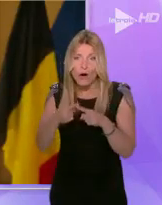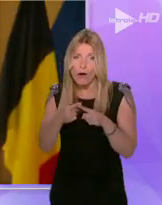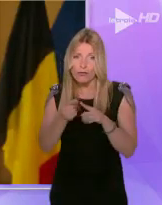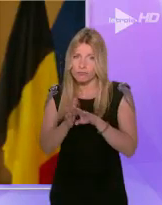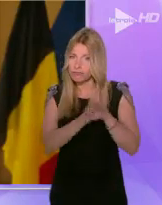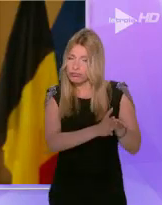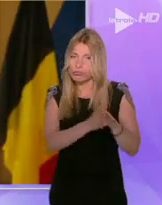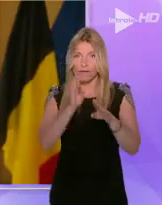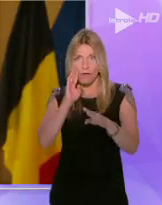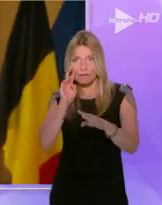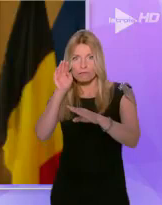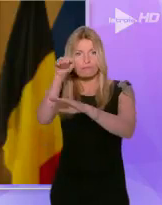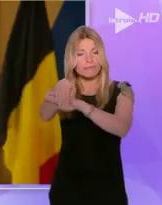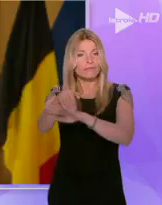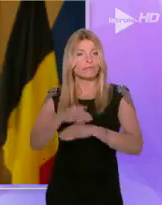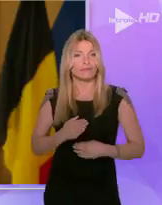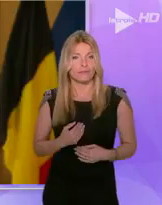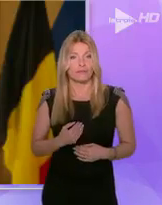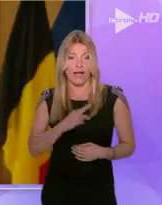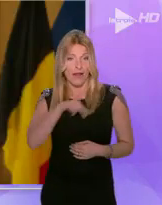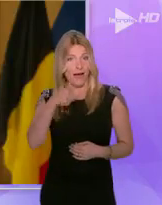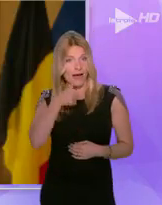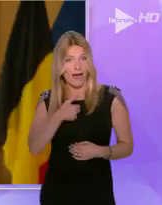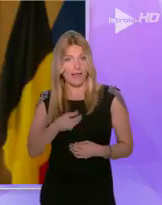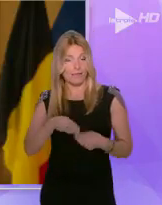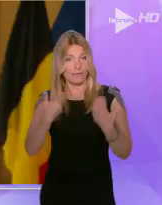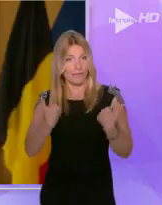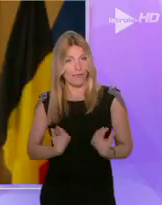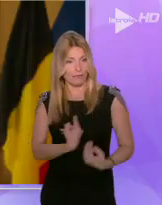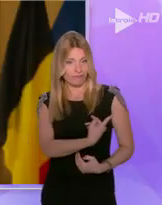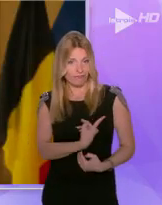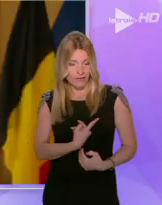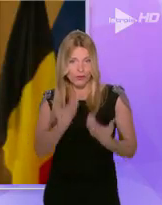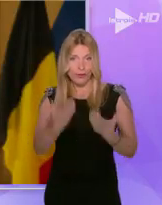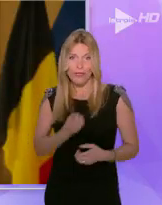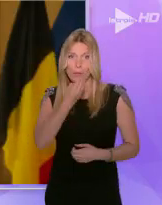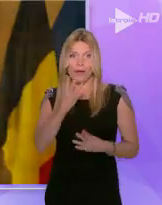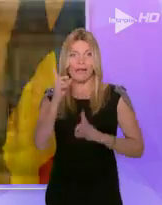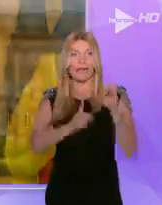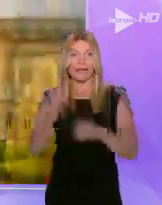La Reine et moi vous souhaitons une belle fête nationale.